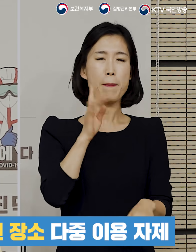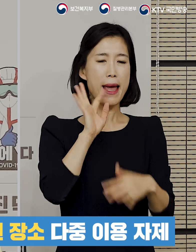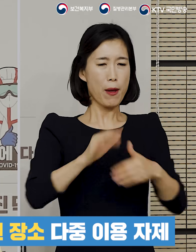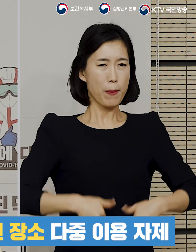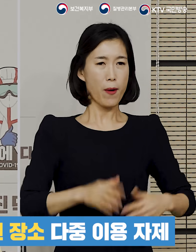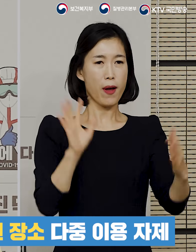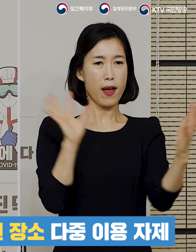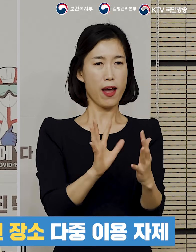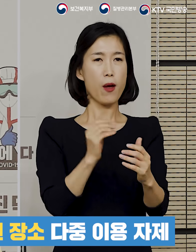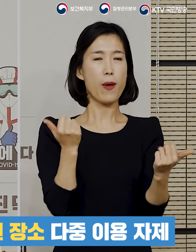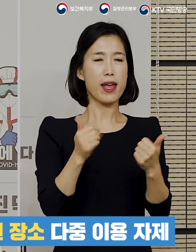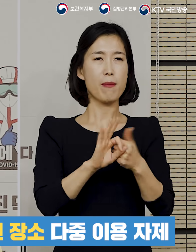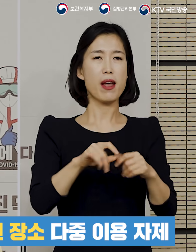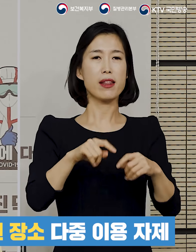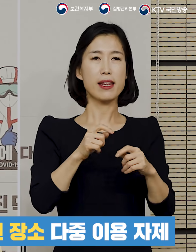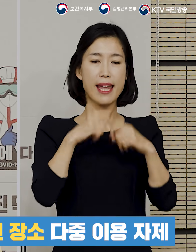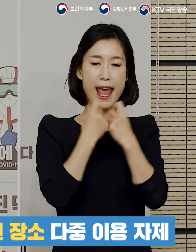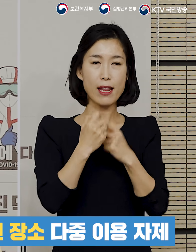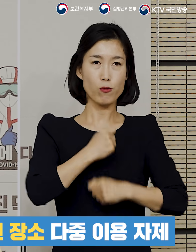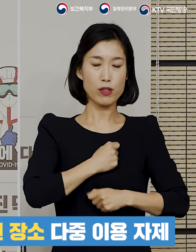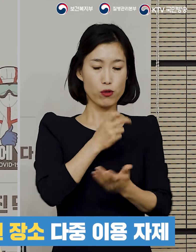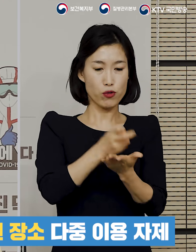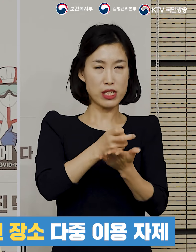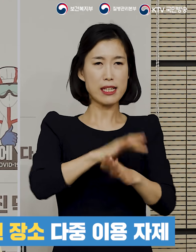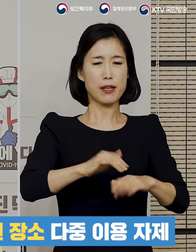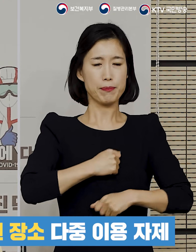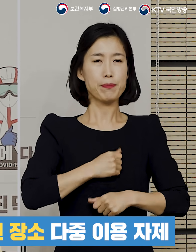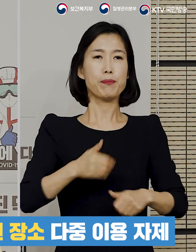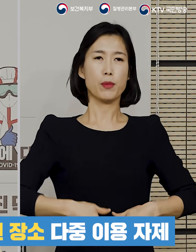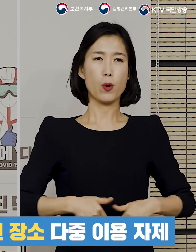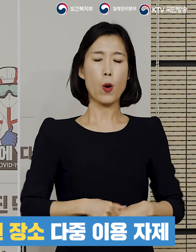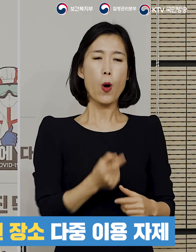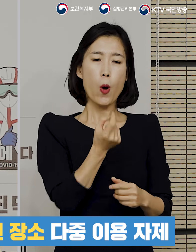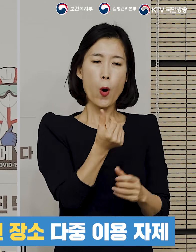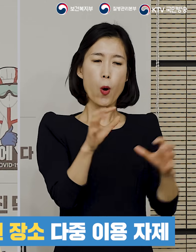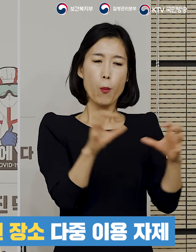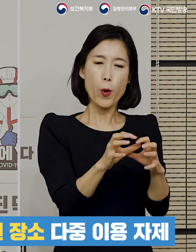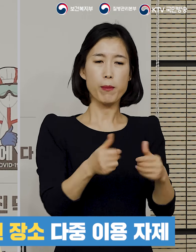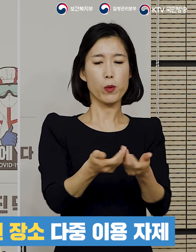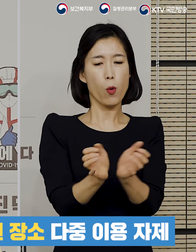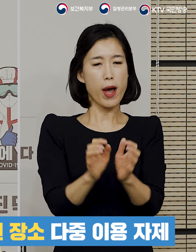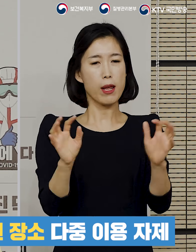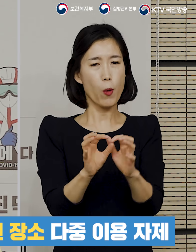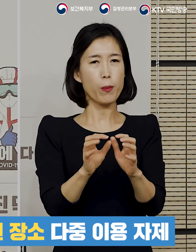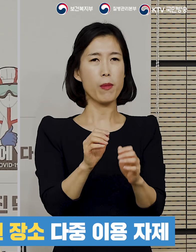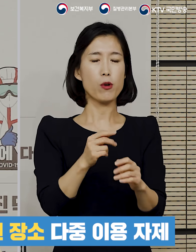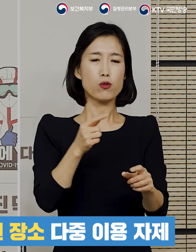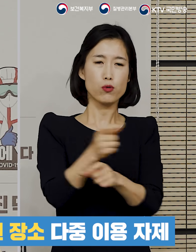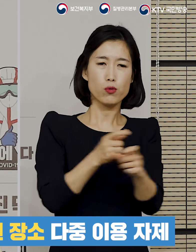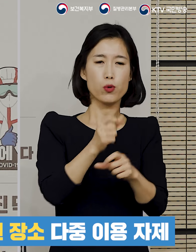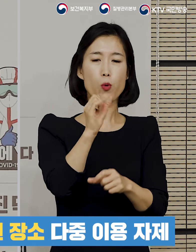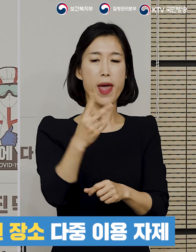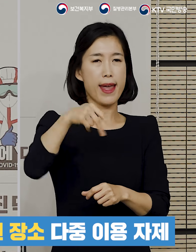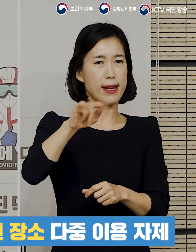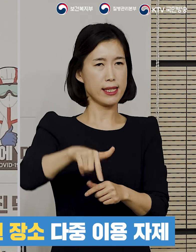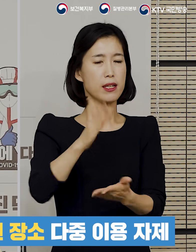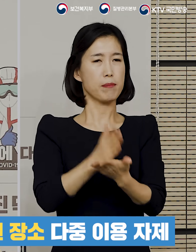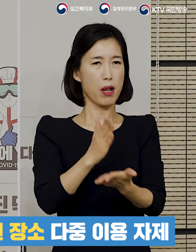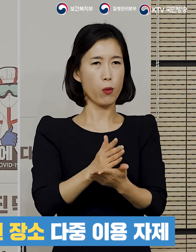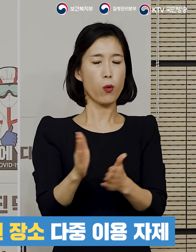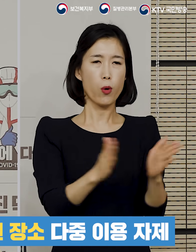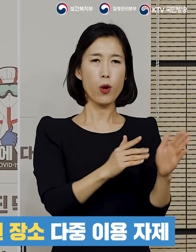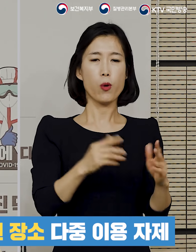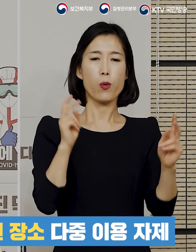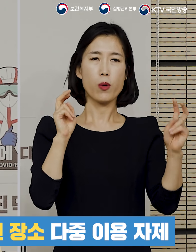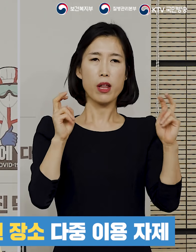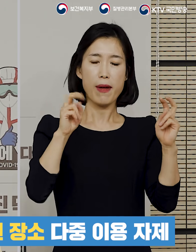대면하는 경우에는 개인위생 수칙을 준수하여야 합니다. 소규모 모임과 동아리 활동이나 회식은 자제하고